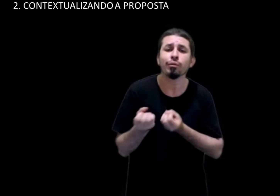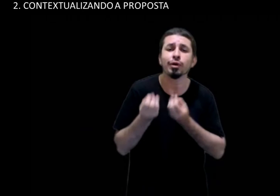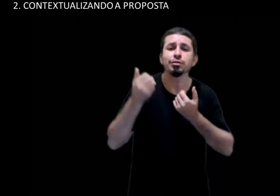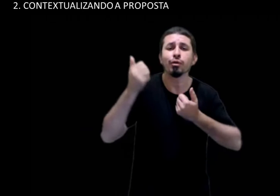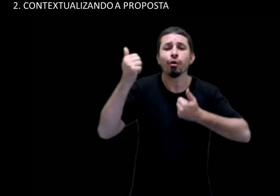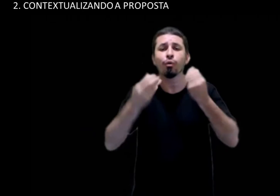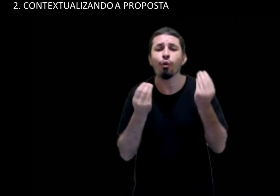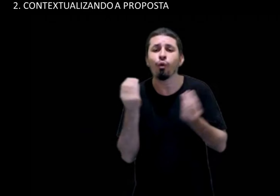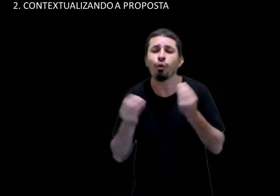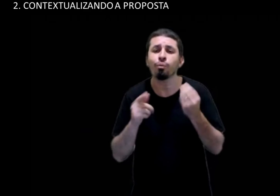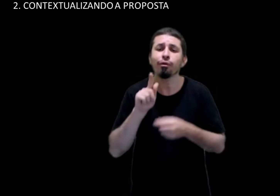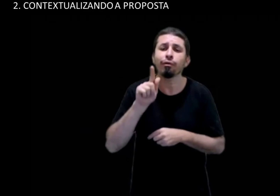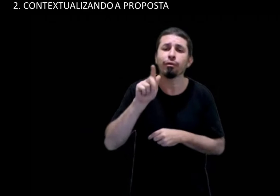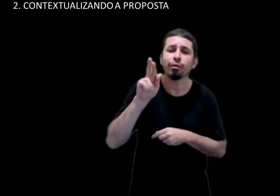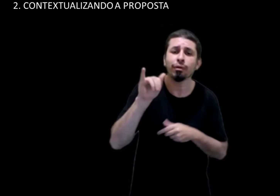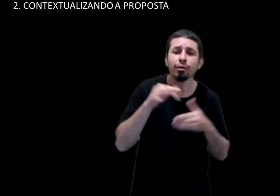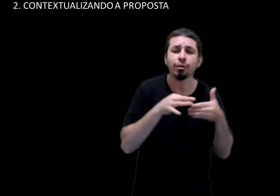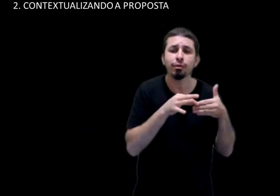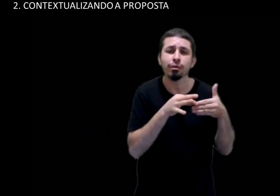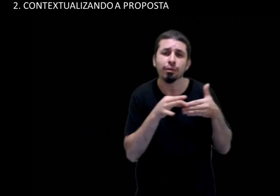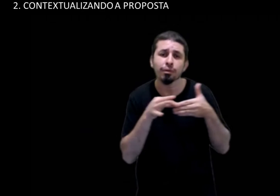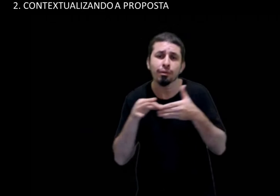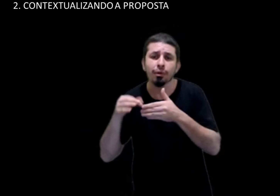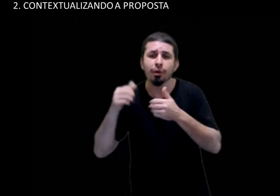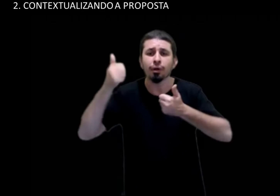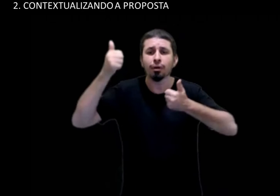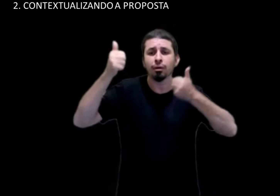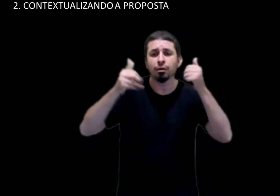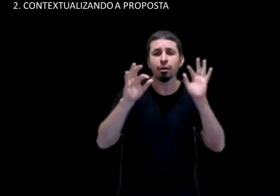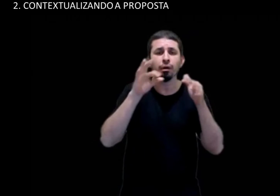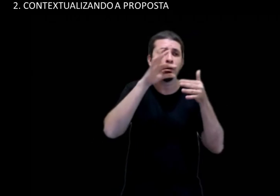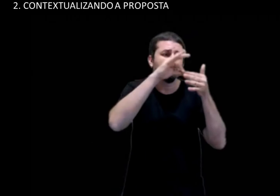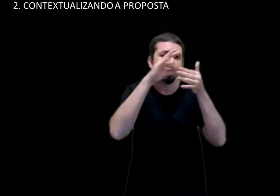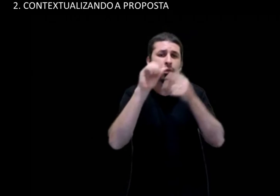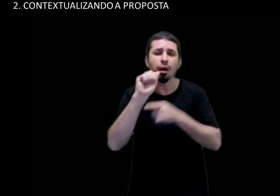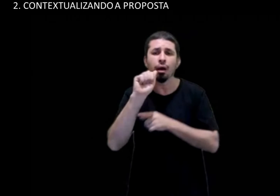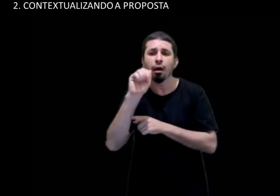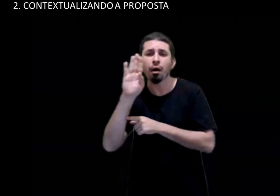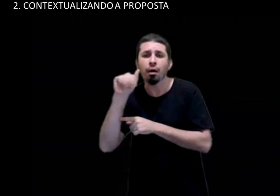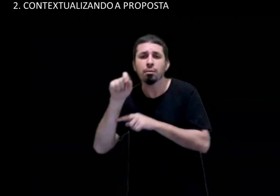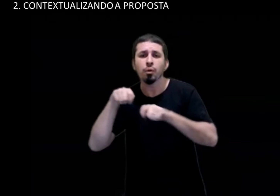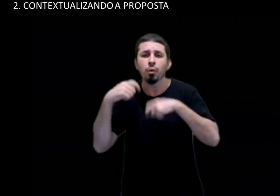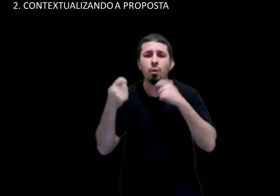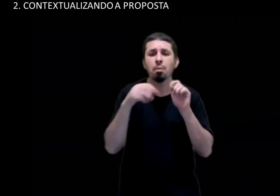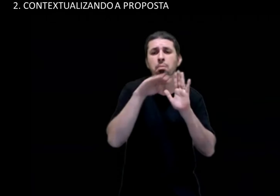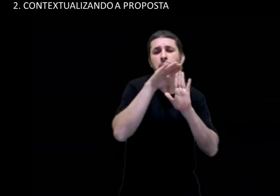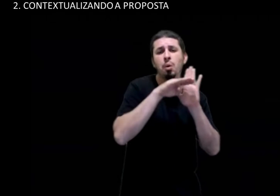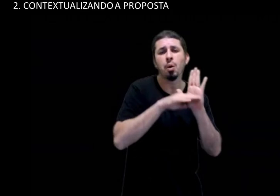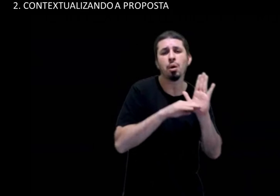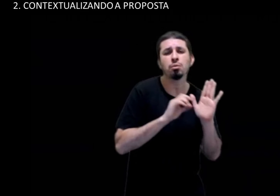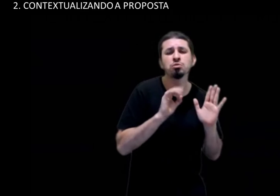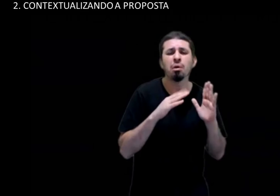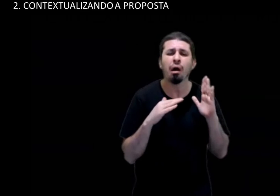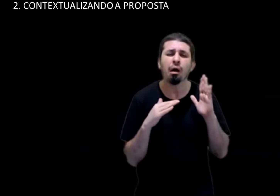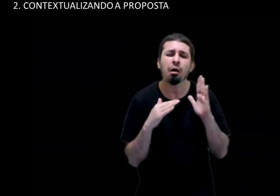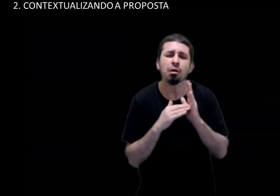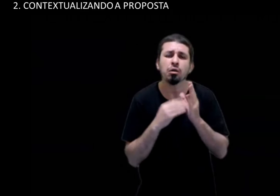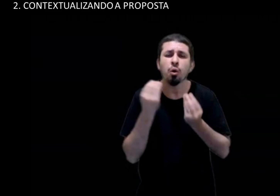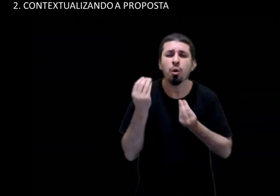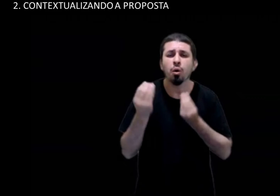abas e menus de recursos presentes nos programas, ou, no máximo, a elaboração de maneira como os professores devem utilizá-los